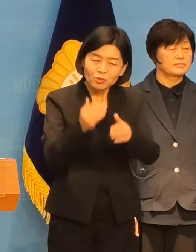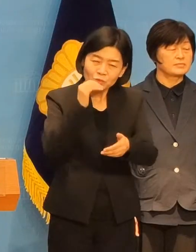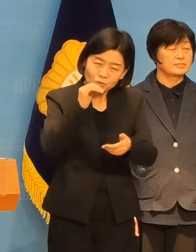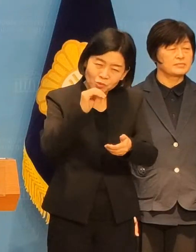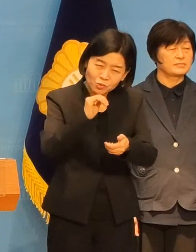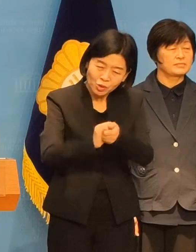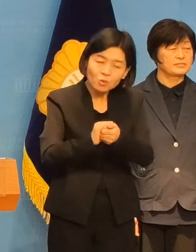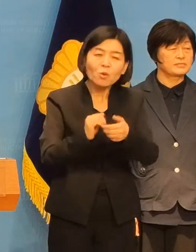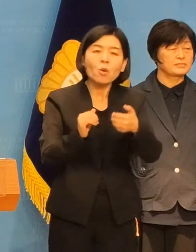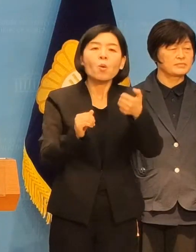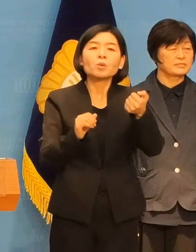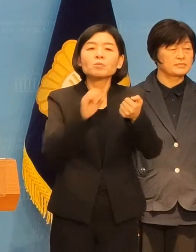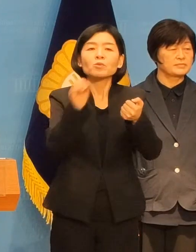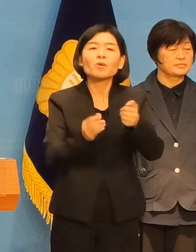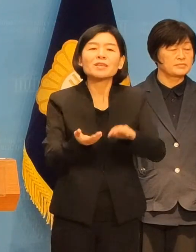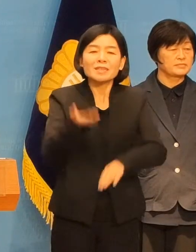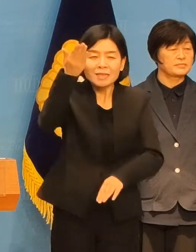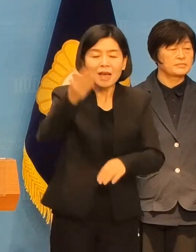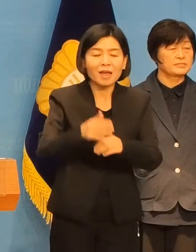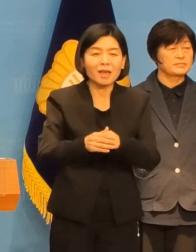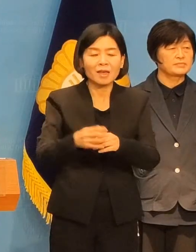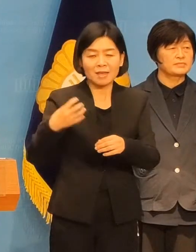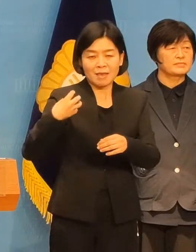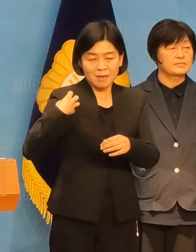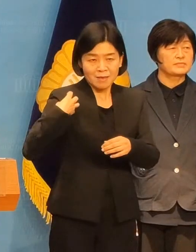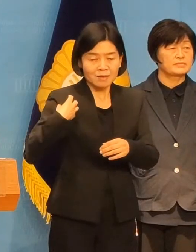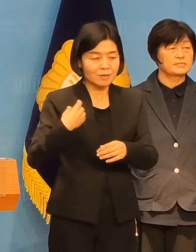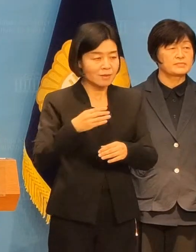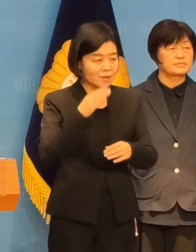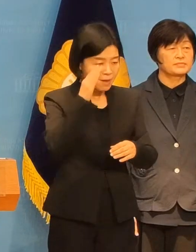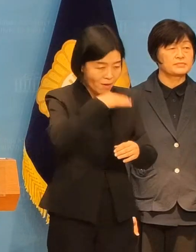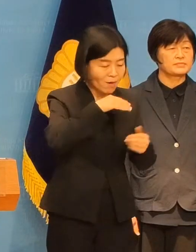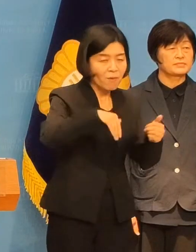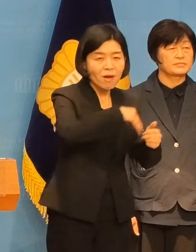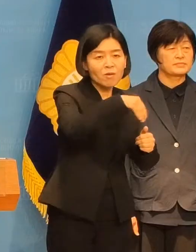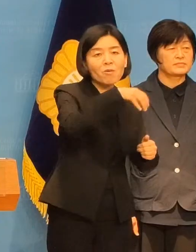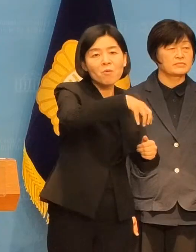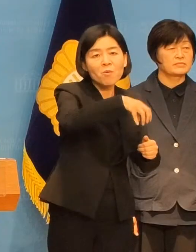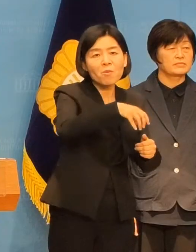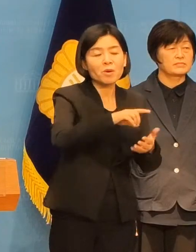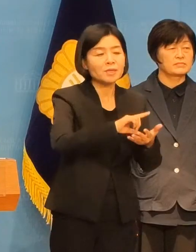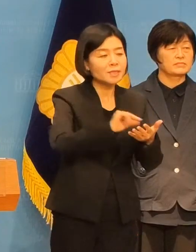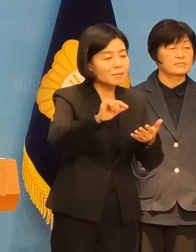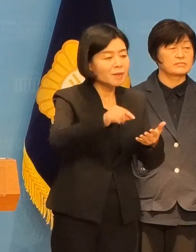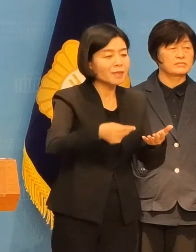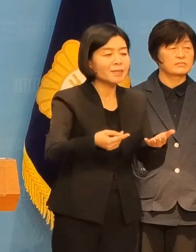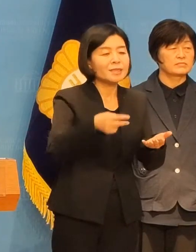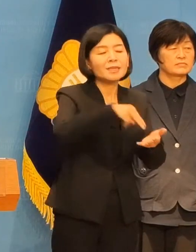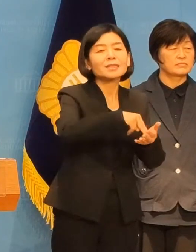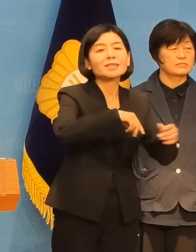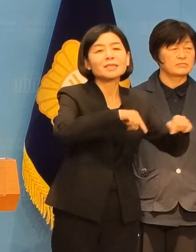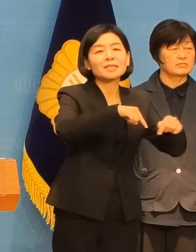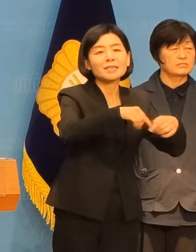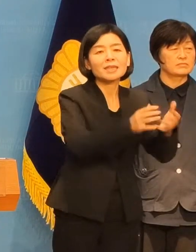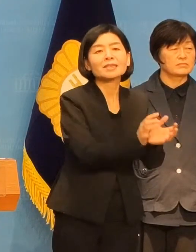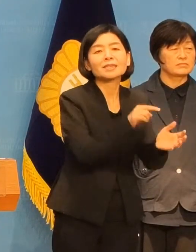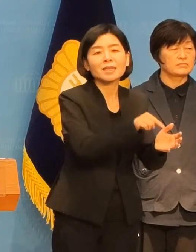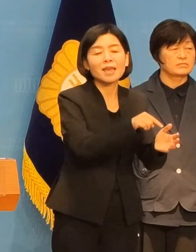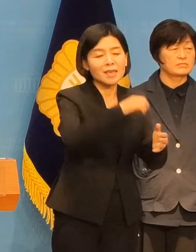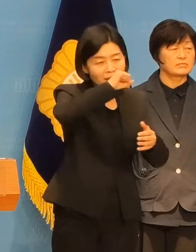분담하여 열악한 재정 환경에 놓인 지방자치단체의 예산 부담을